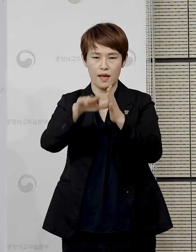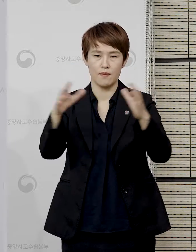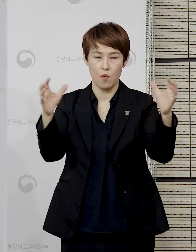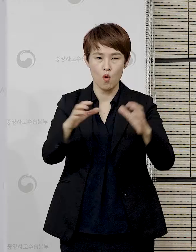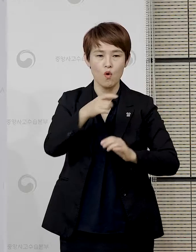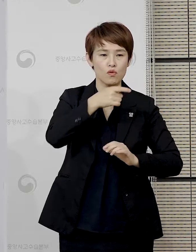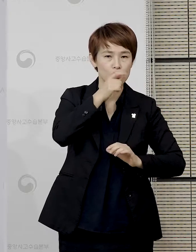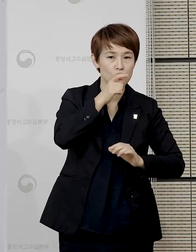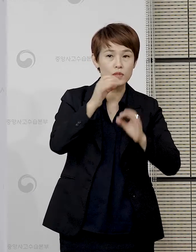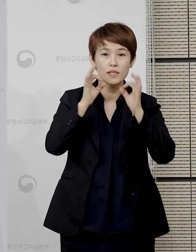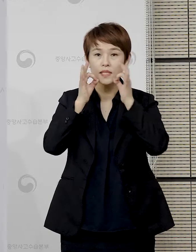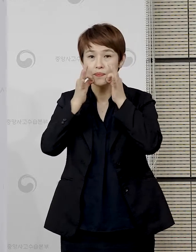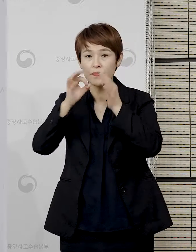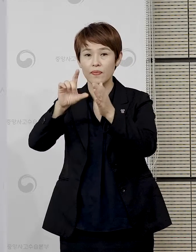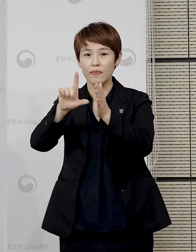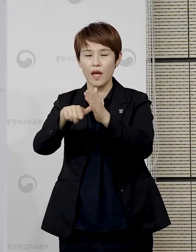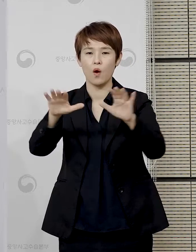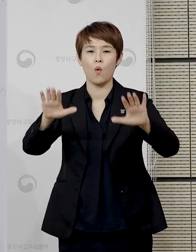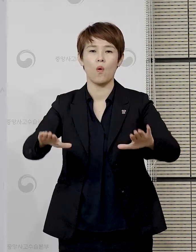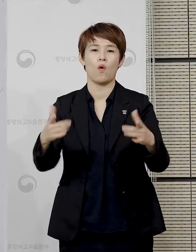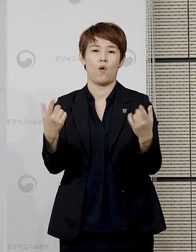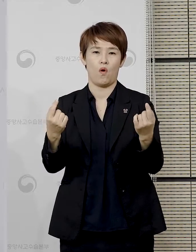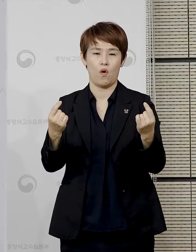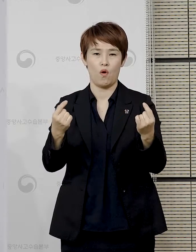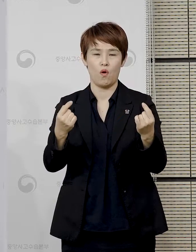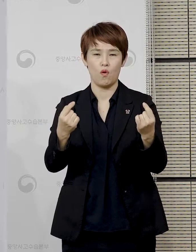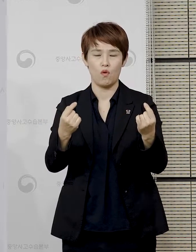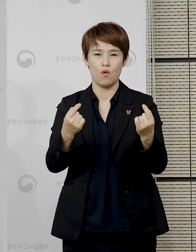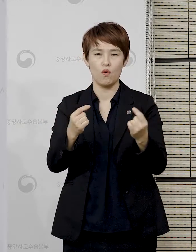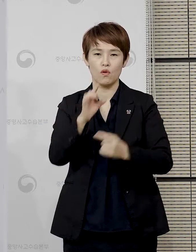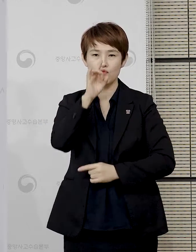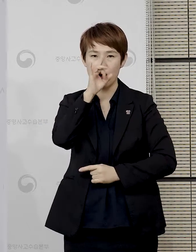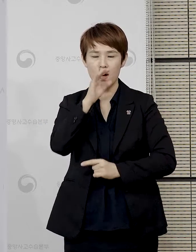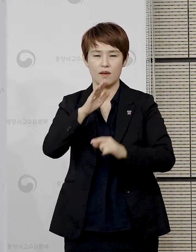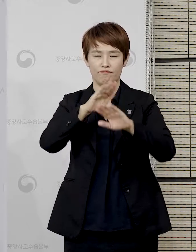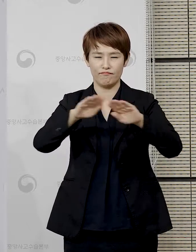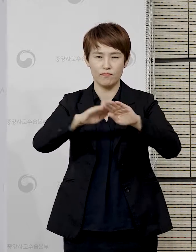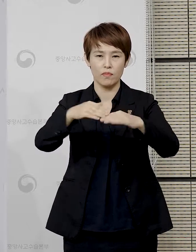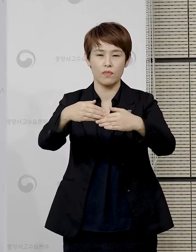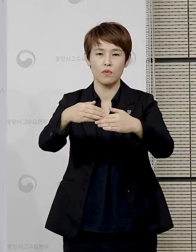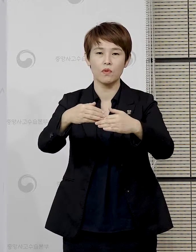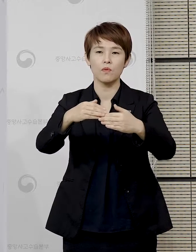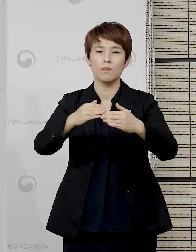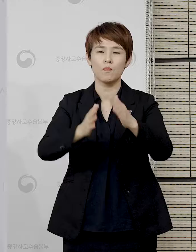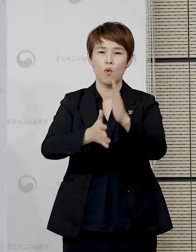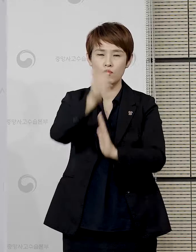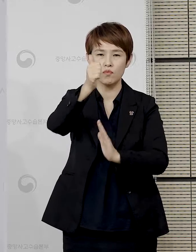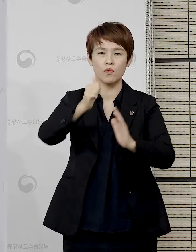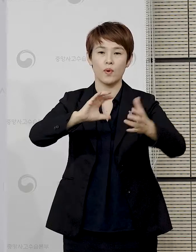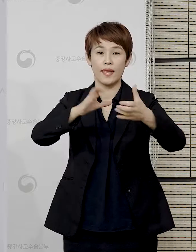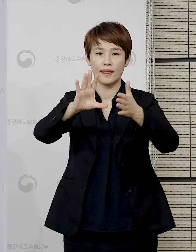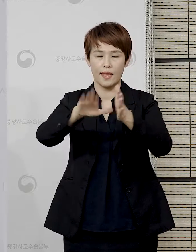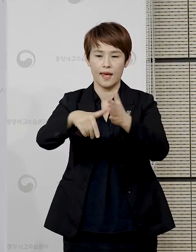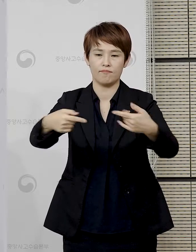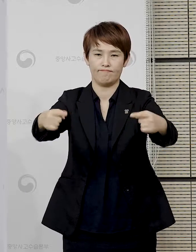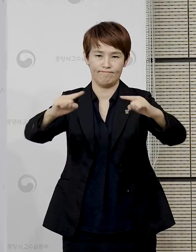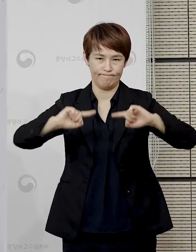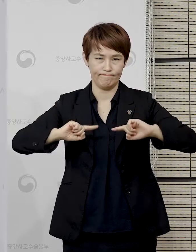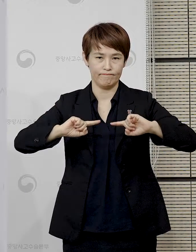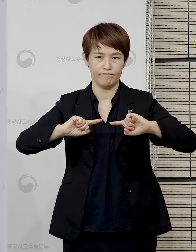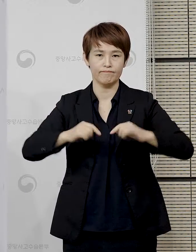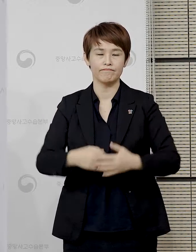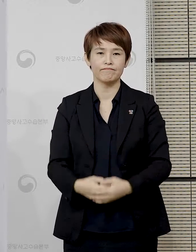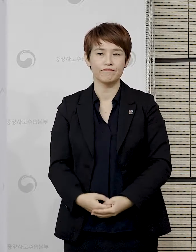수요일과 금요일에는 오늘과 같이 중수본 회의에 임석하여 실무적인 대응까지 챙길